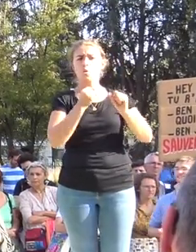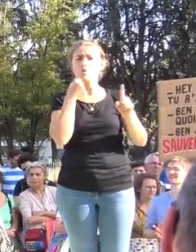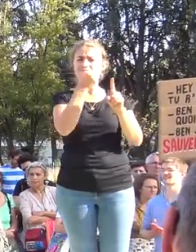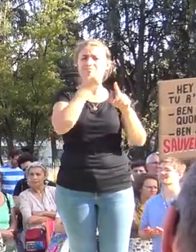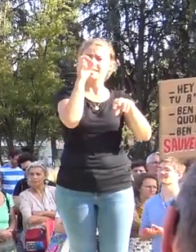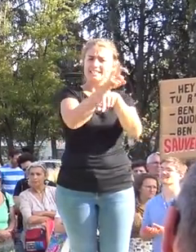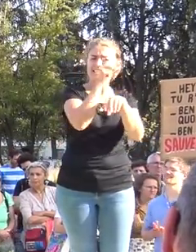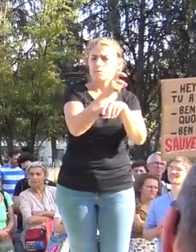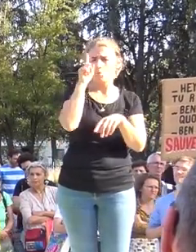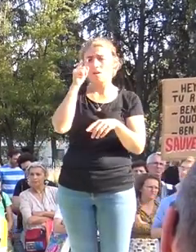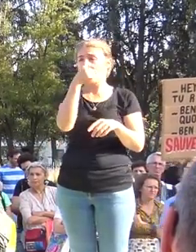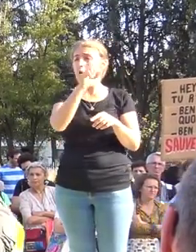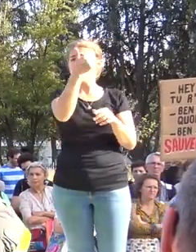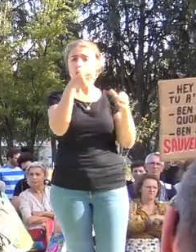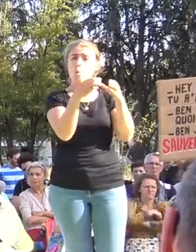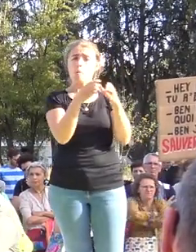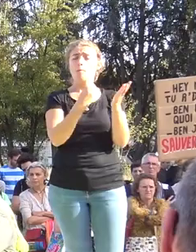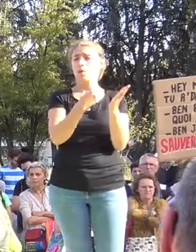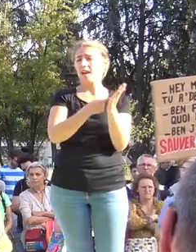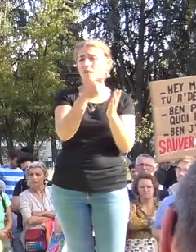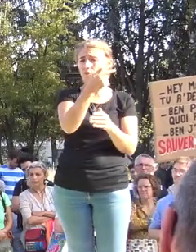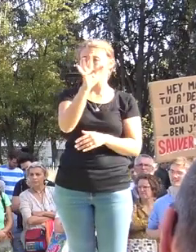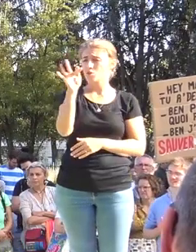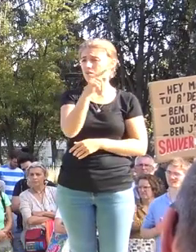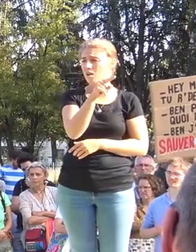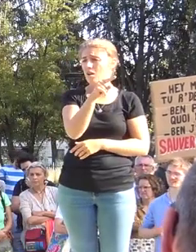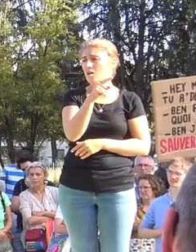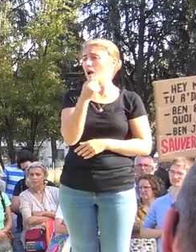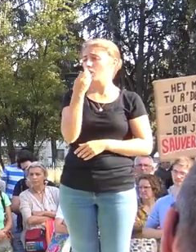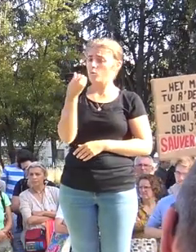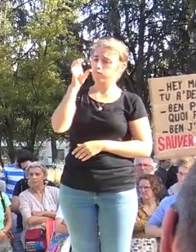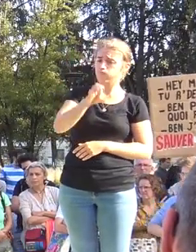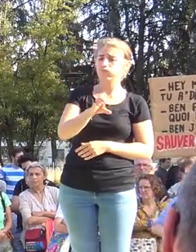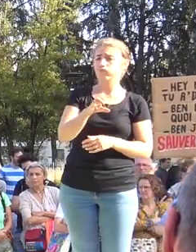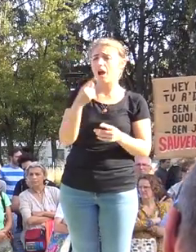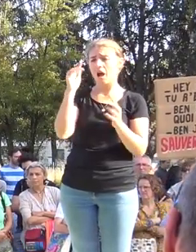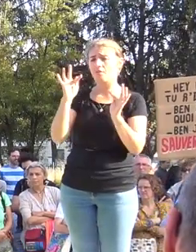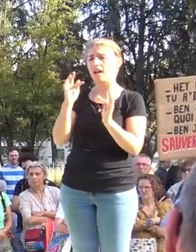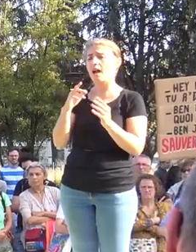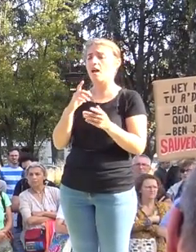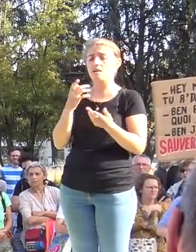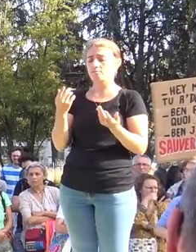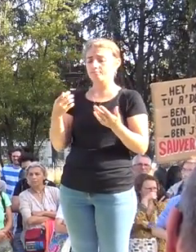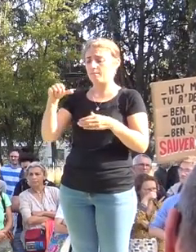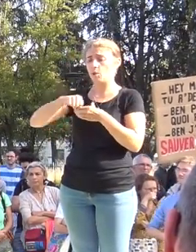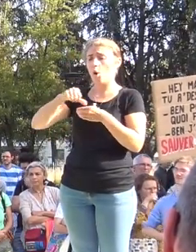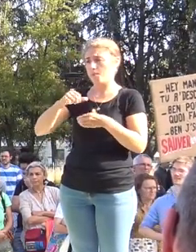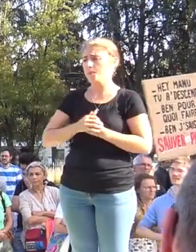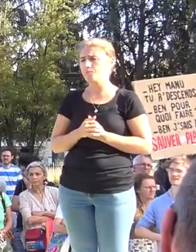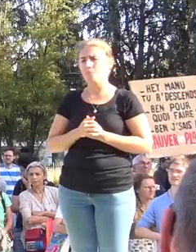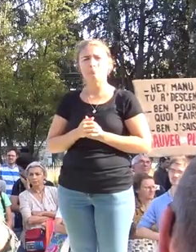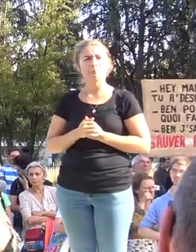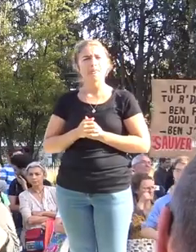Générale aujourd'hui, c'est le premier groupe bancaire français qui investit le plus dans le monde dans les énergies fossiles. Depuis l'année dernière,